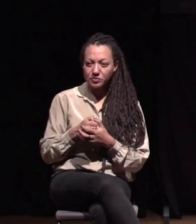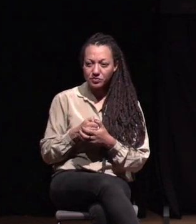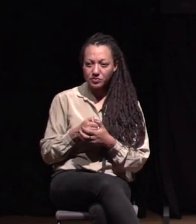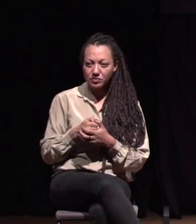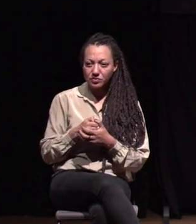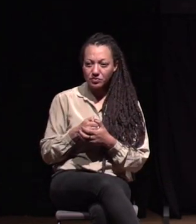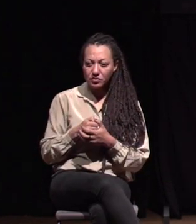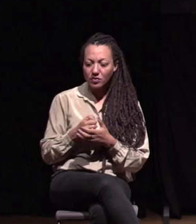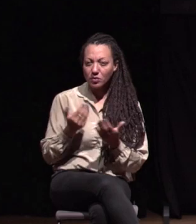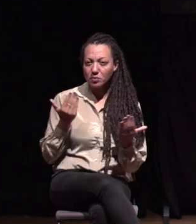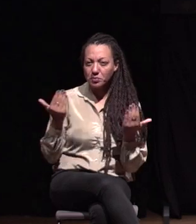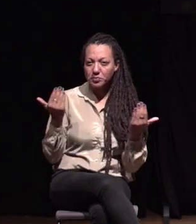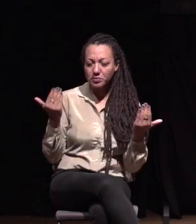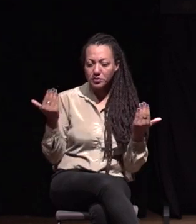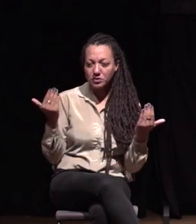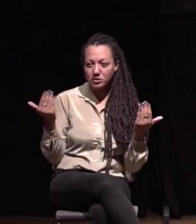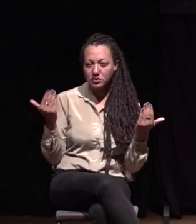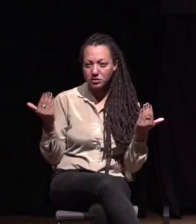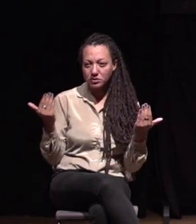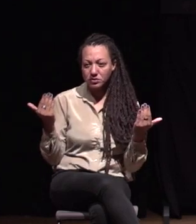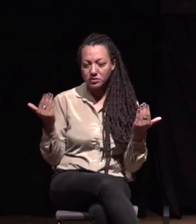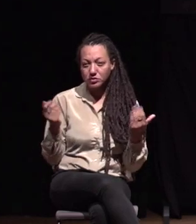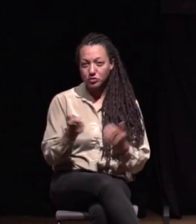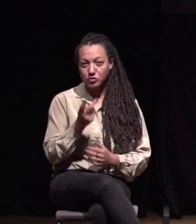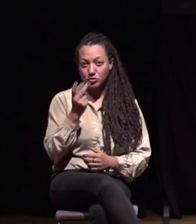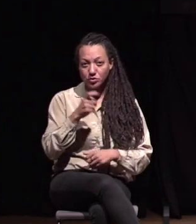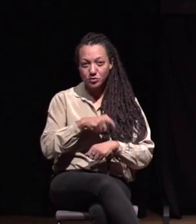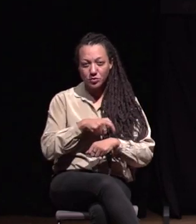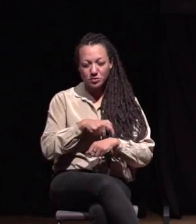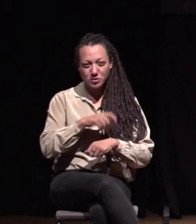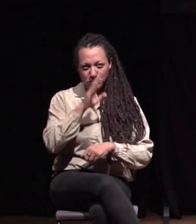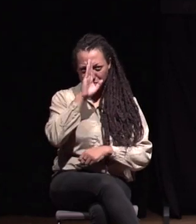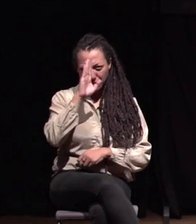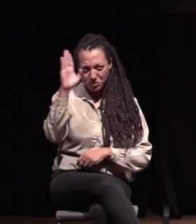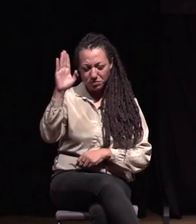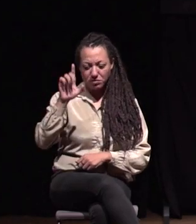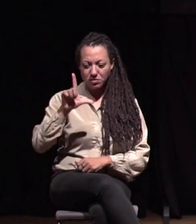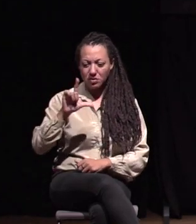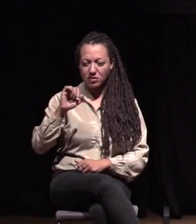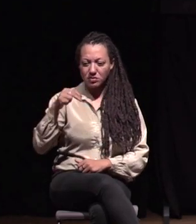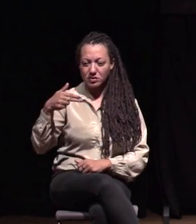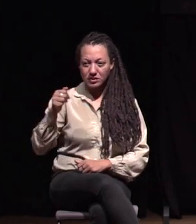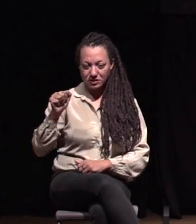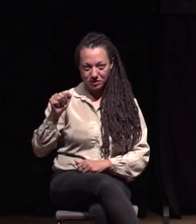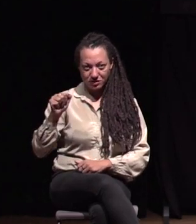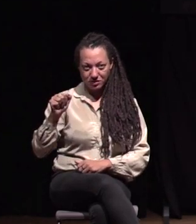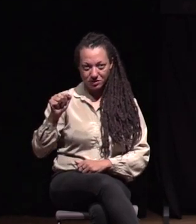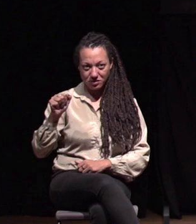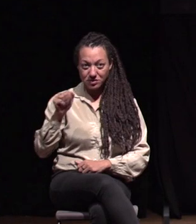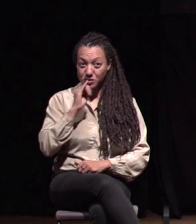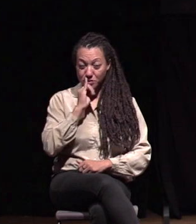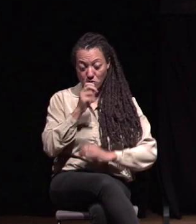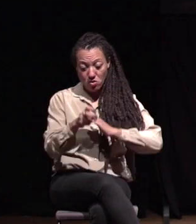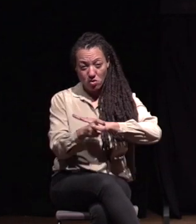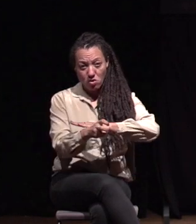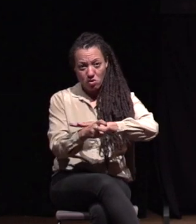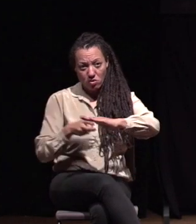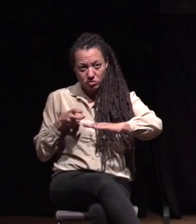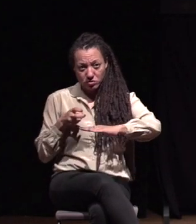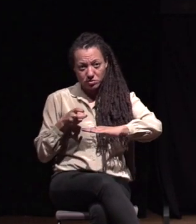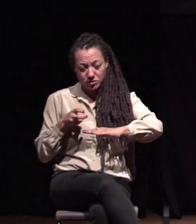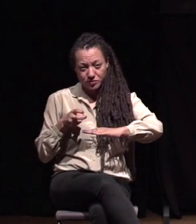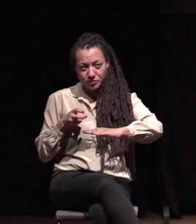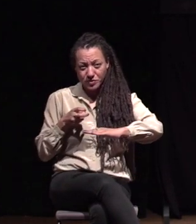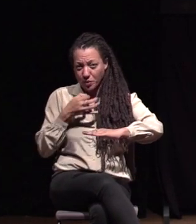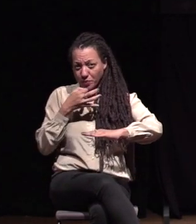fazer uma comparação entre dois momentos chaves da Lina antes do golpe e depois do golpe,